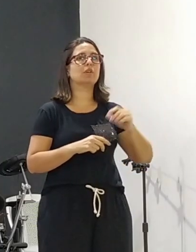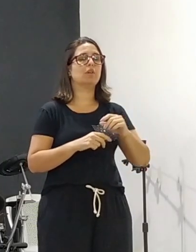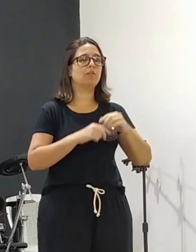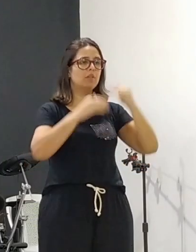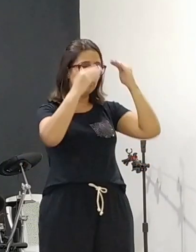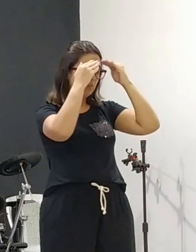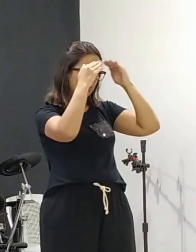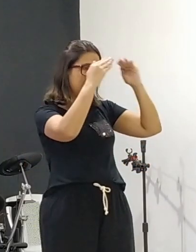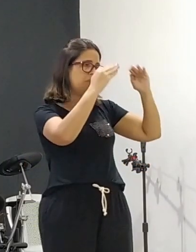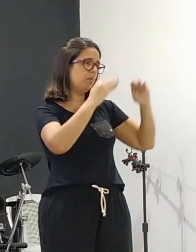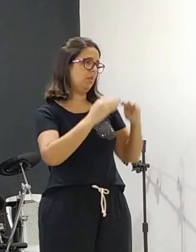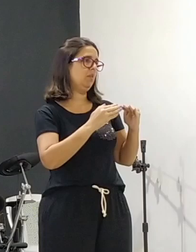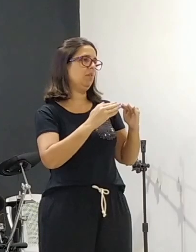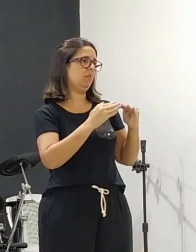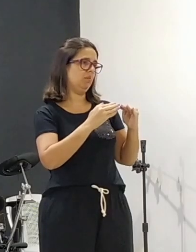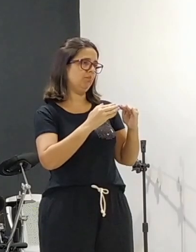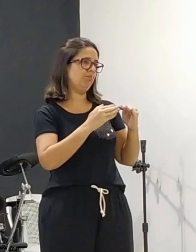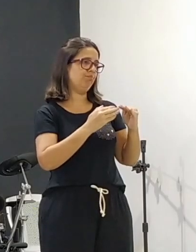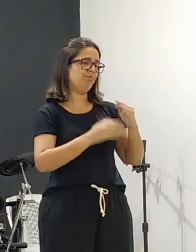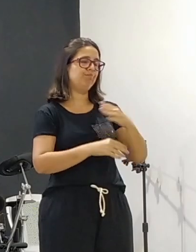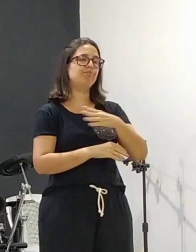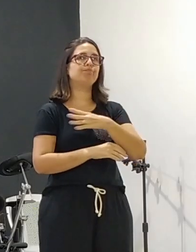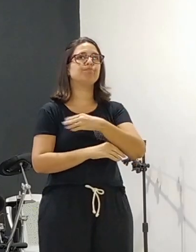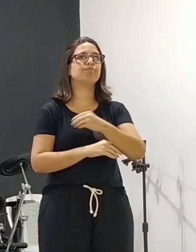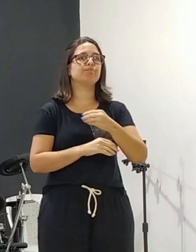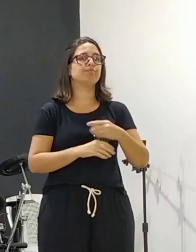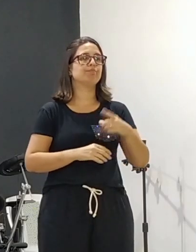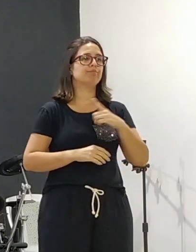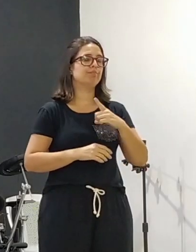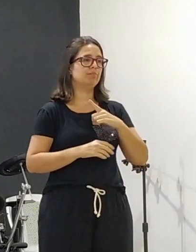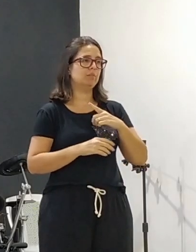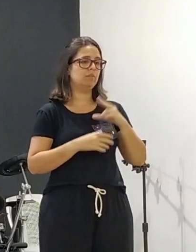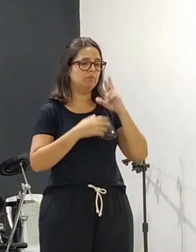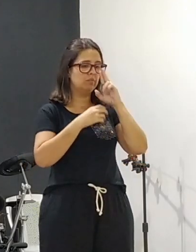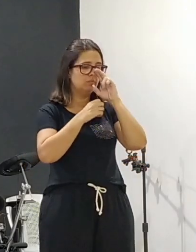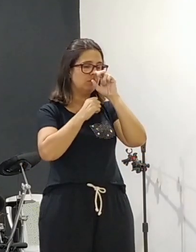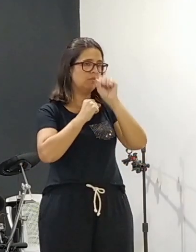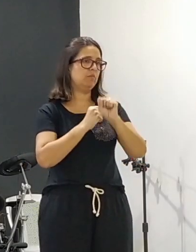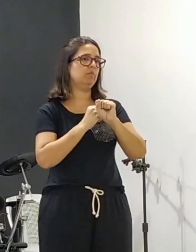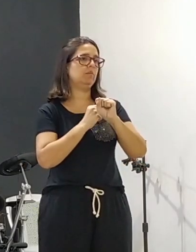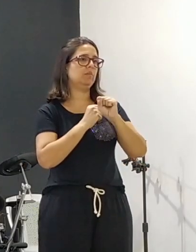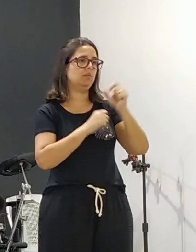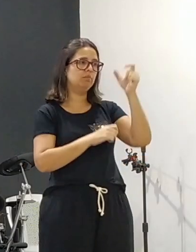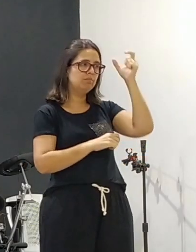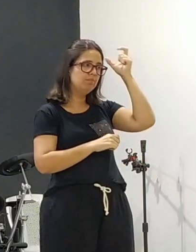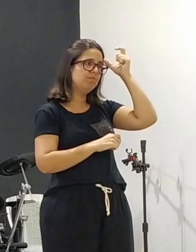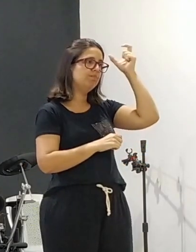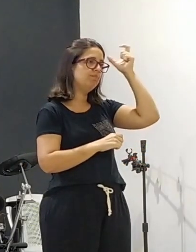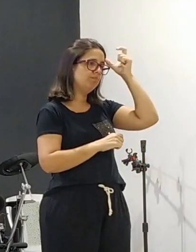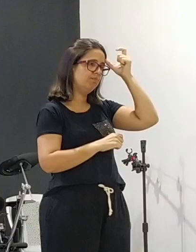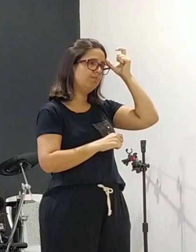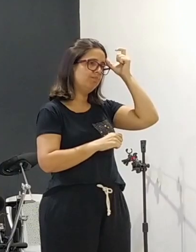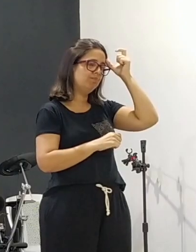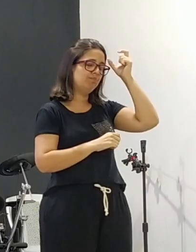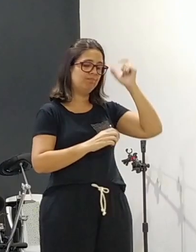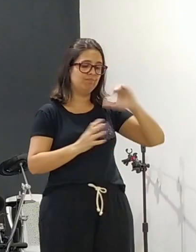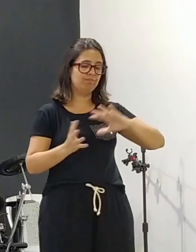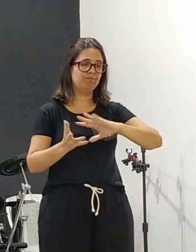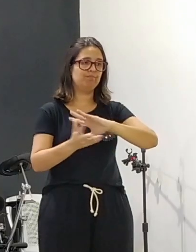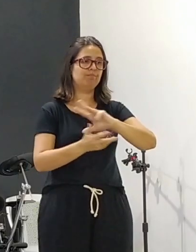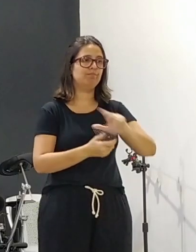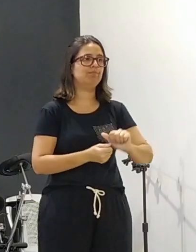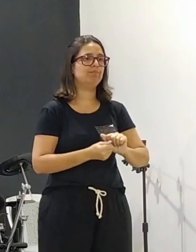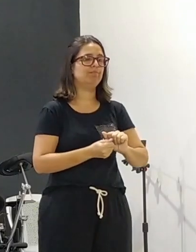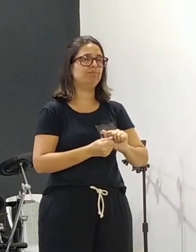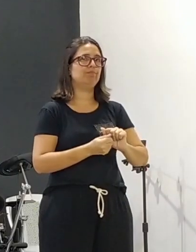opera nos filhos da desobediência. Então existe uma força, uma força nesse mundo. Ele fala